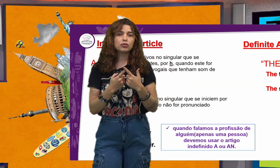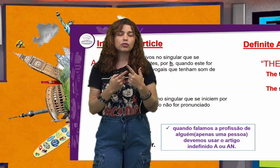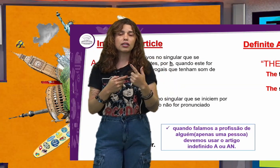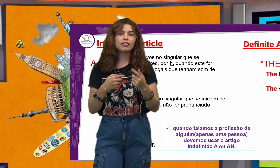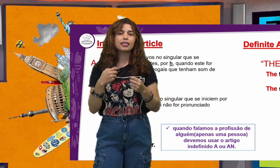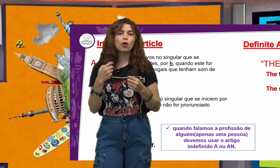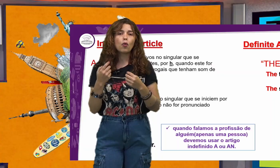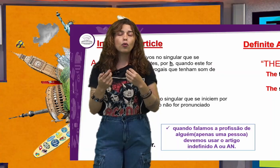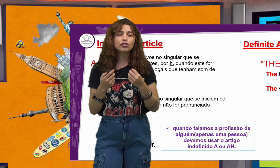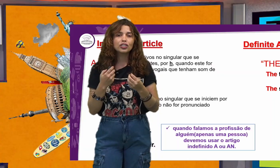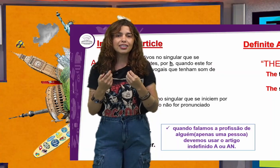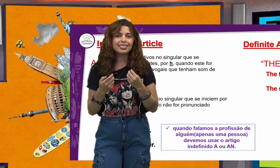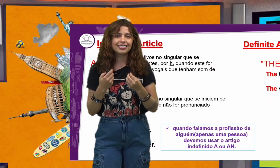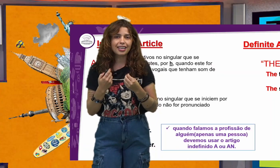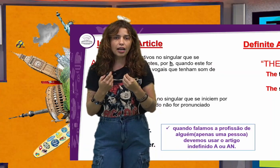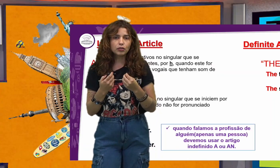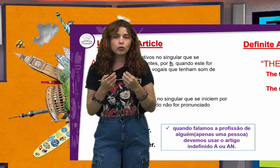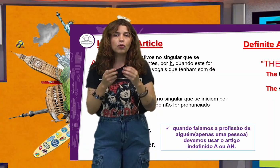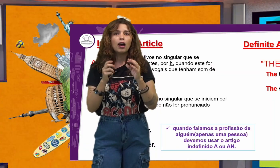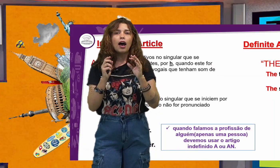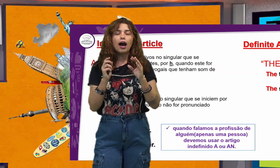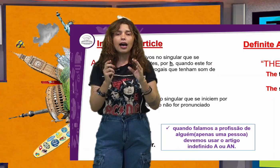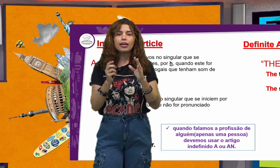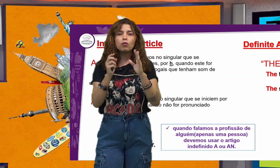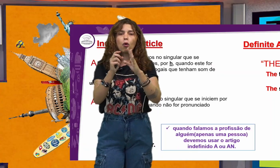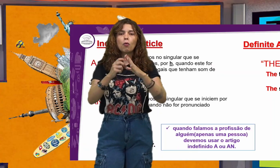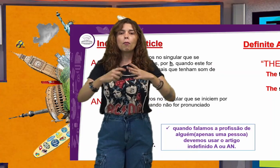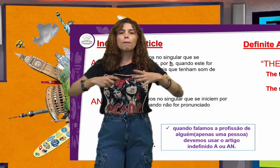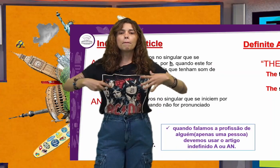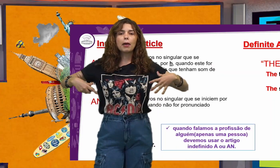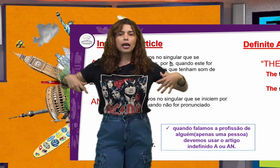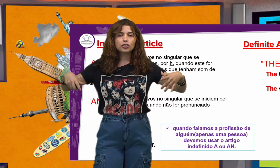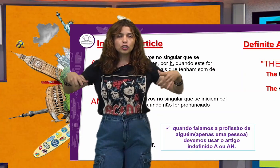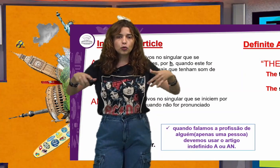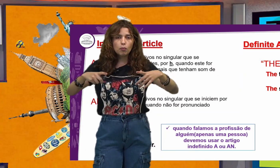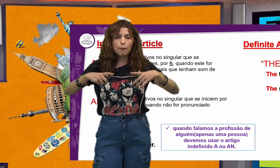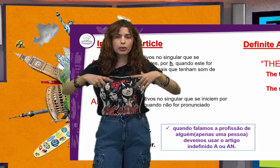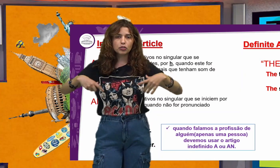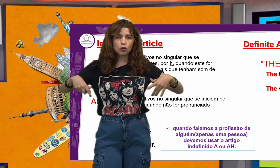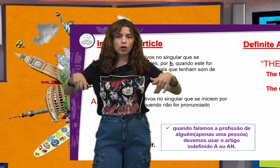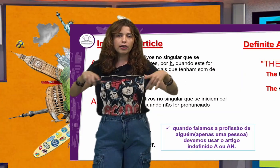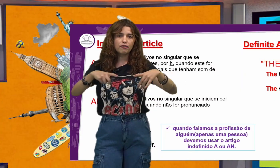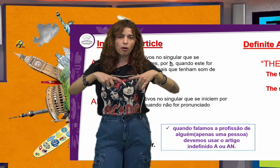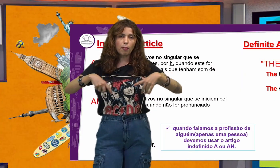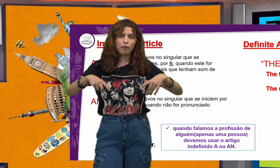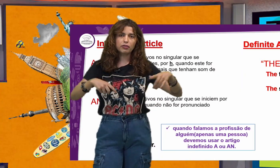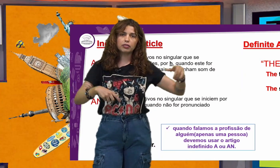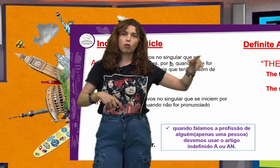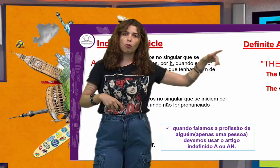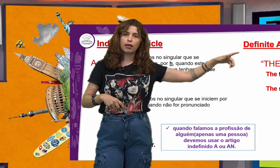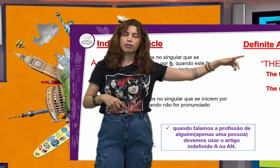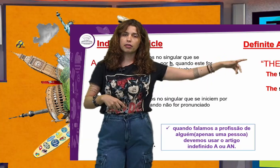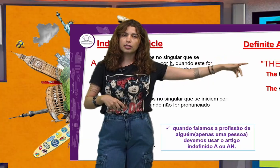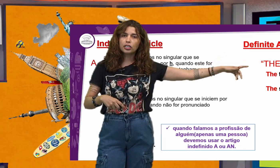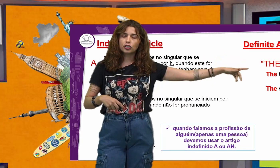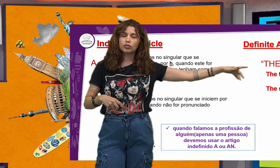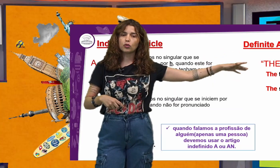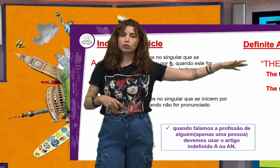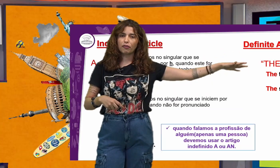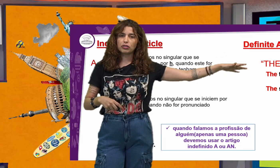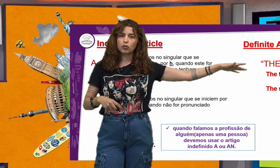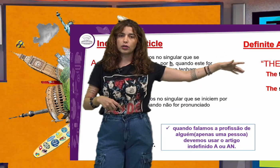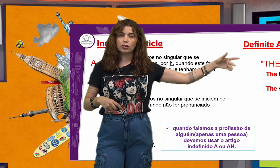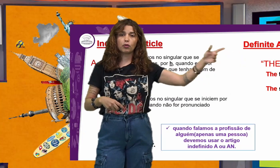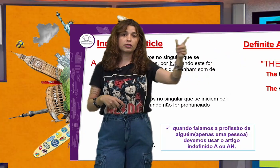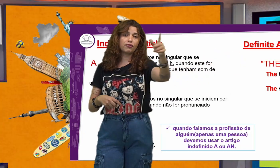série de profissões, ele vai ser utilizado aí com mais de uma pessoa que forma uma profissão, como aqui the teachers,